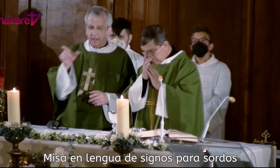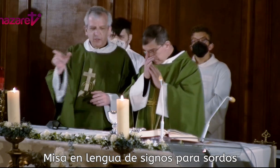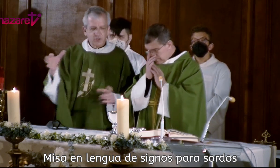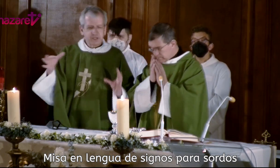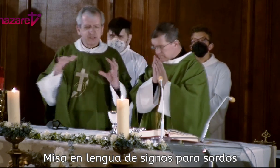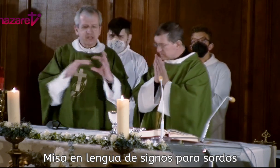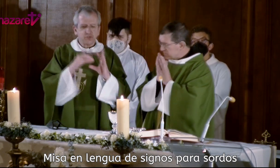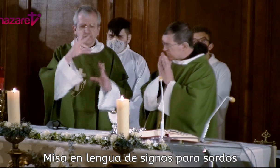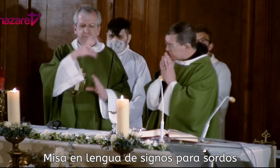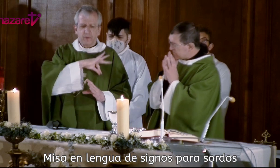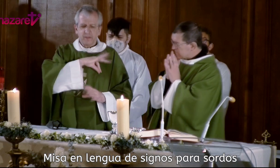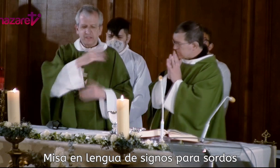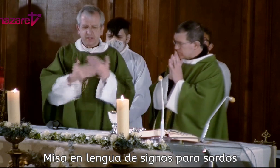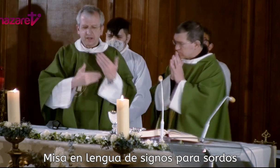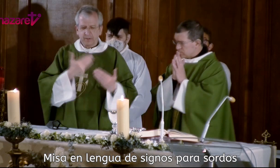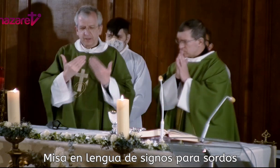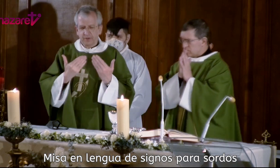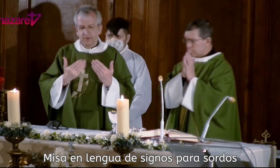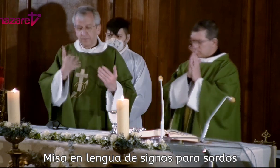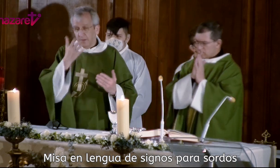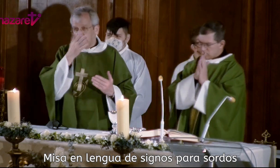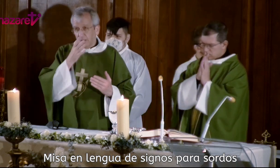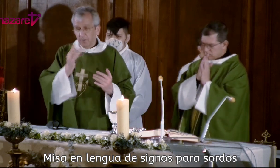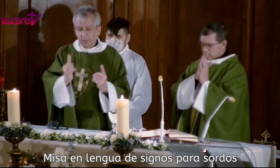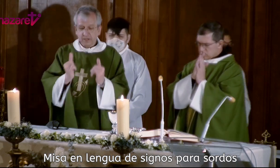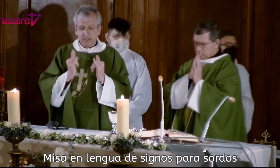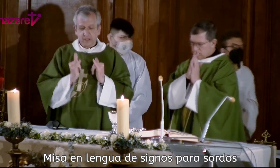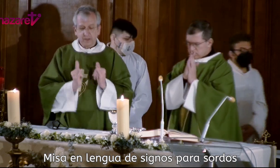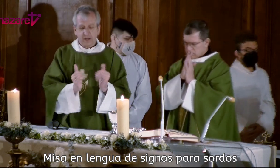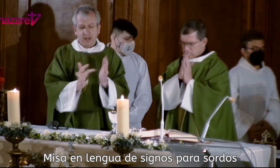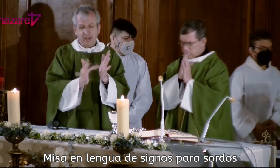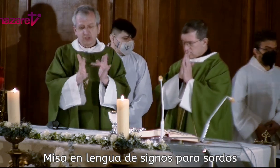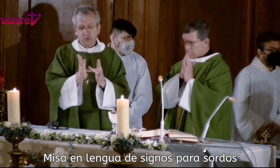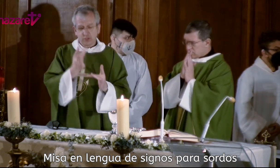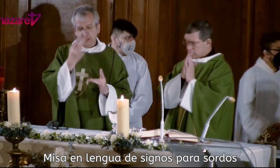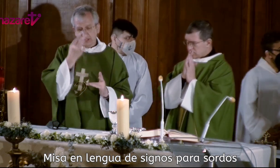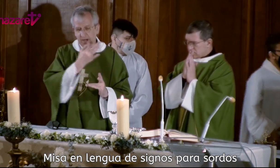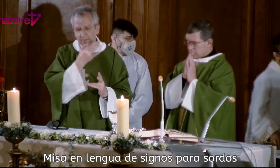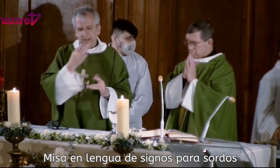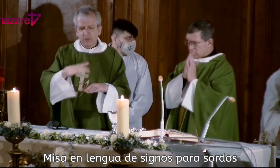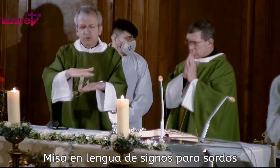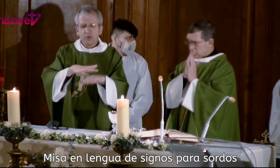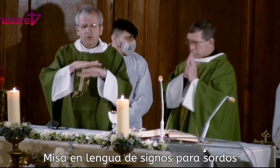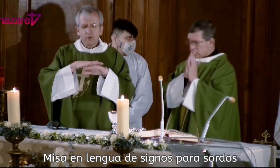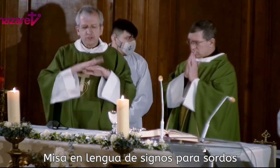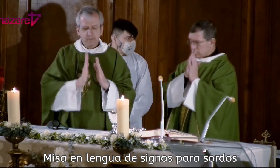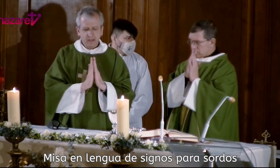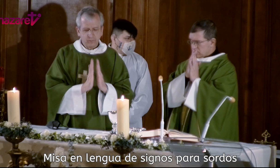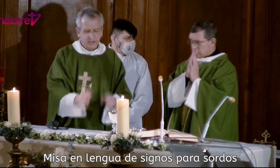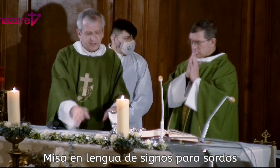Aquellos que estáis unidos espiritualmente a esta celebración y no podréis recibir a Jesús sacramentado, os invitamos a rezar.